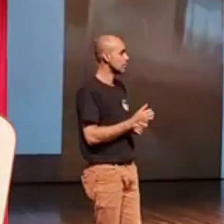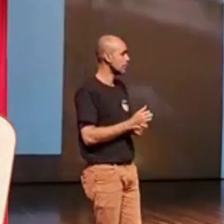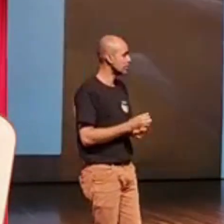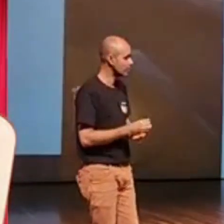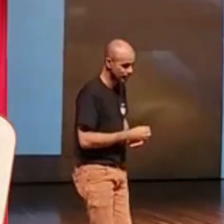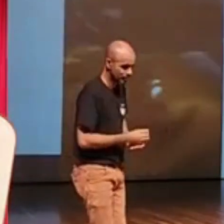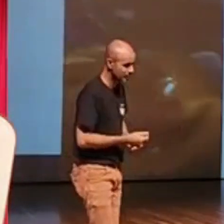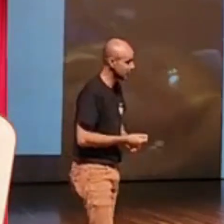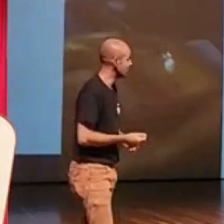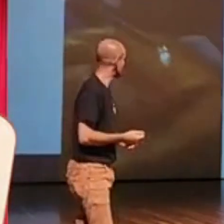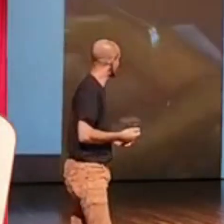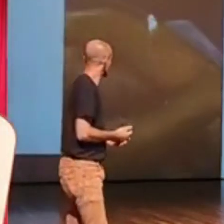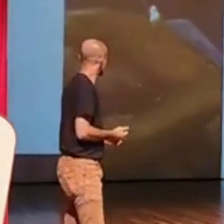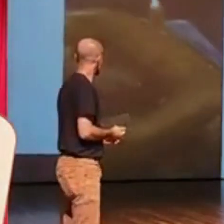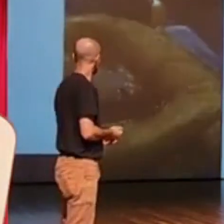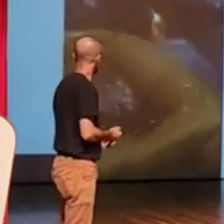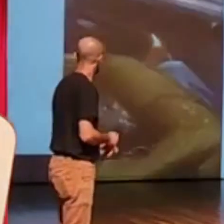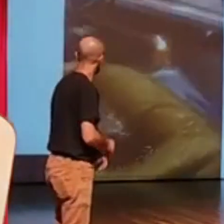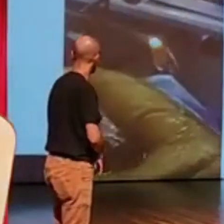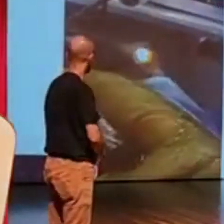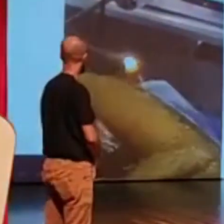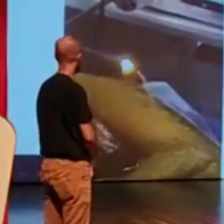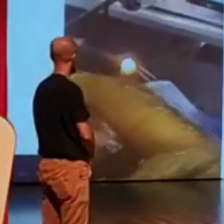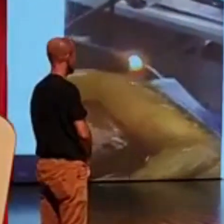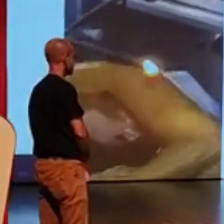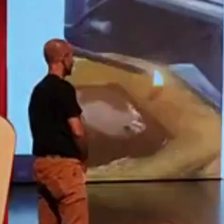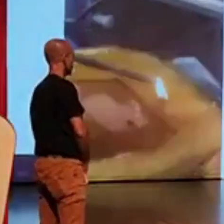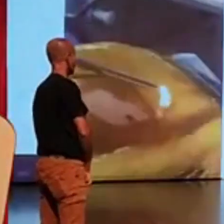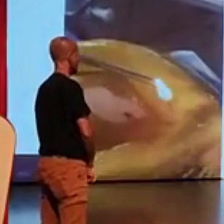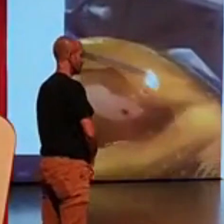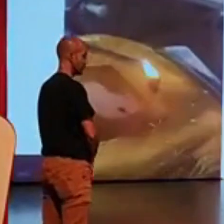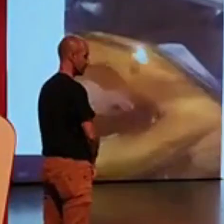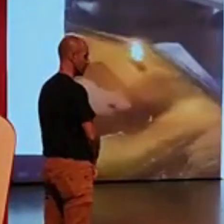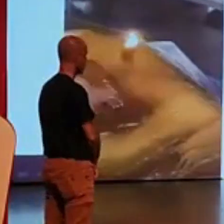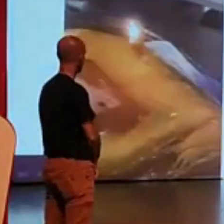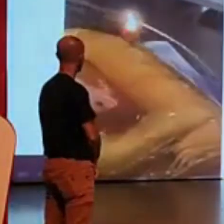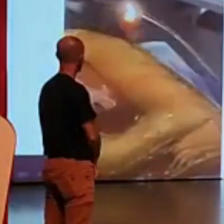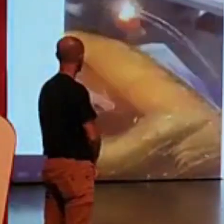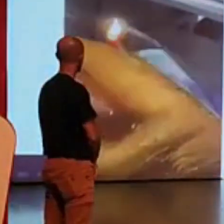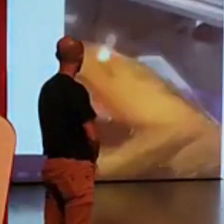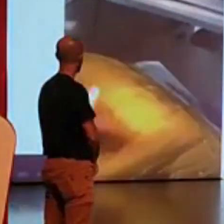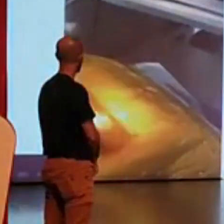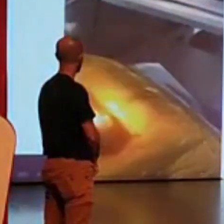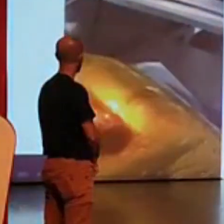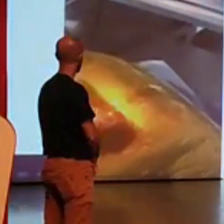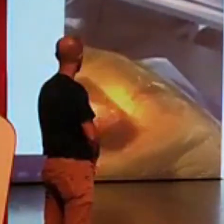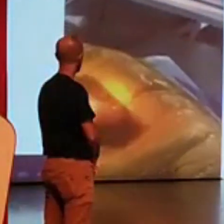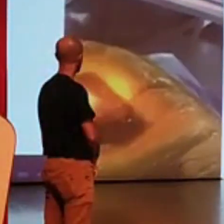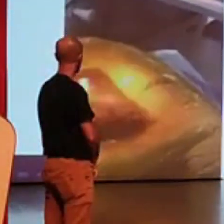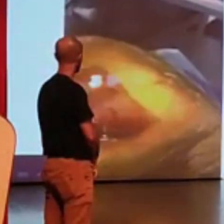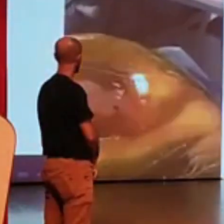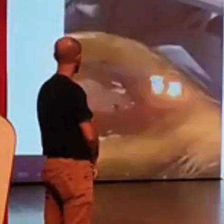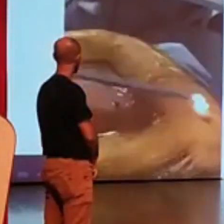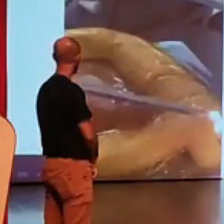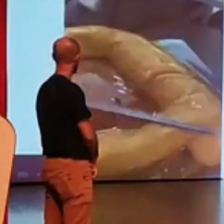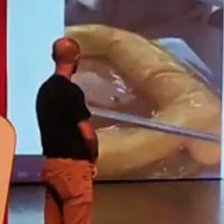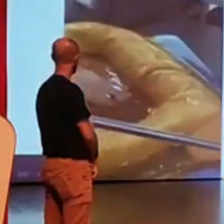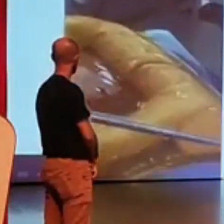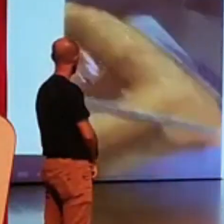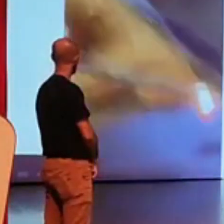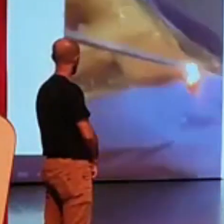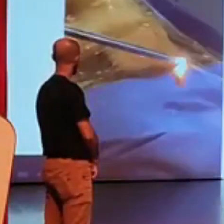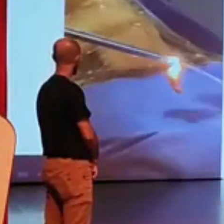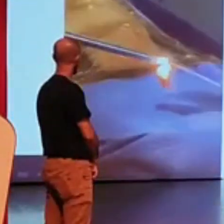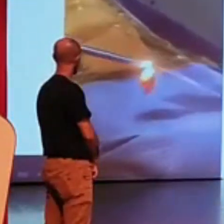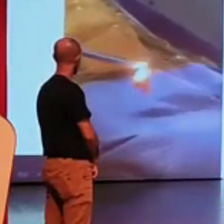desaparecer. Não vai mudar em nada. E são hérnias realmente volumosas que nós conseguimos retirar por esse acesso, sem a necessidade de